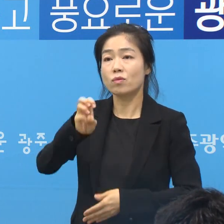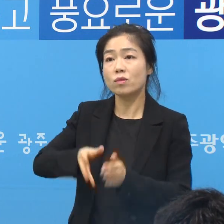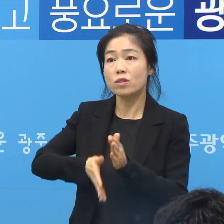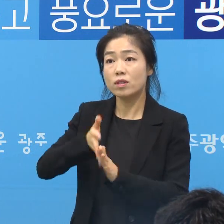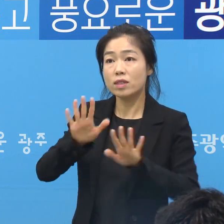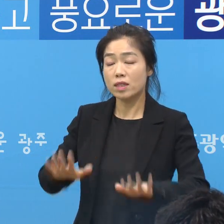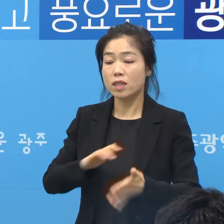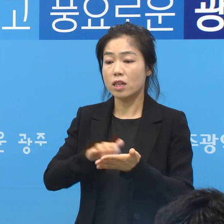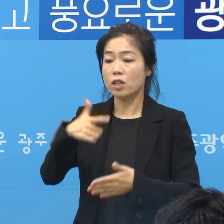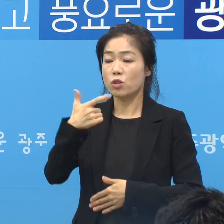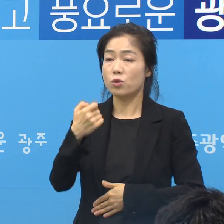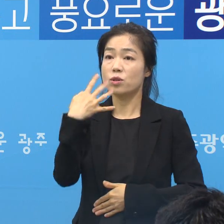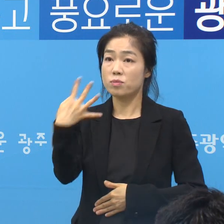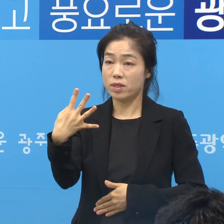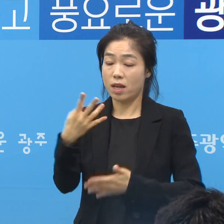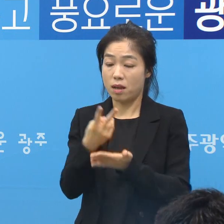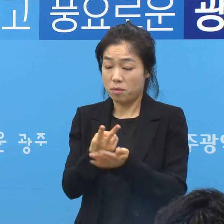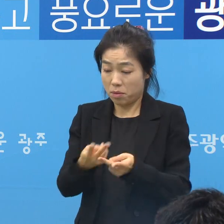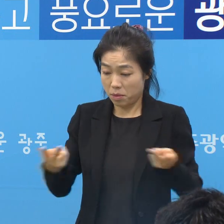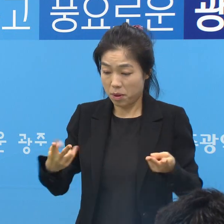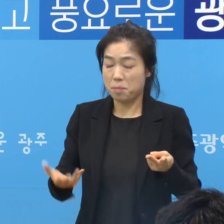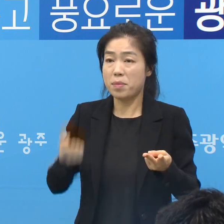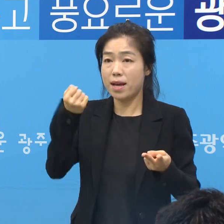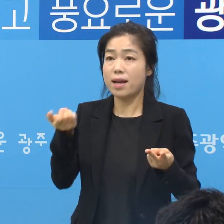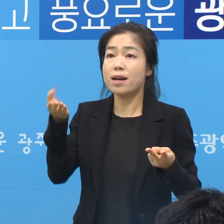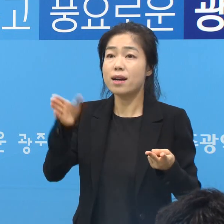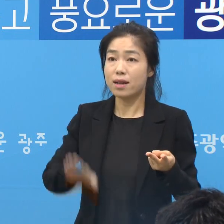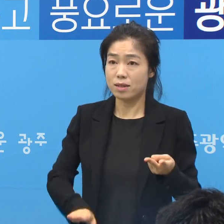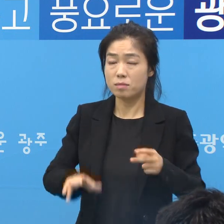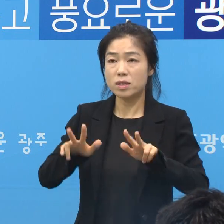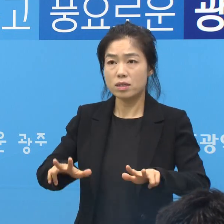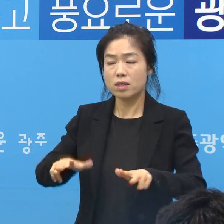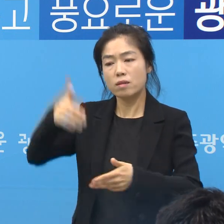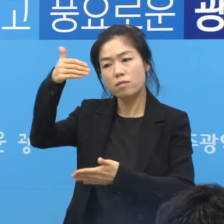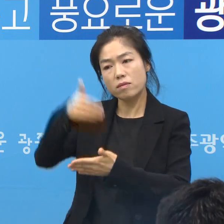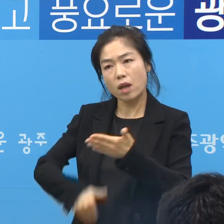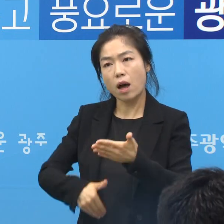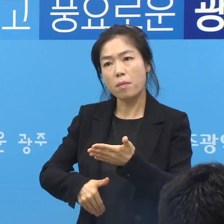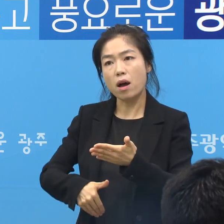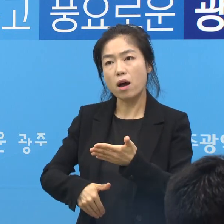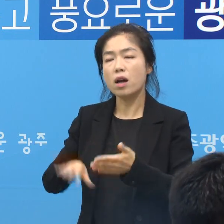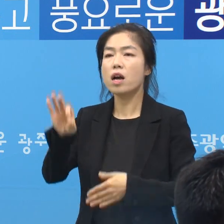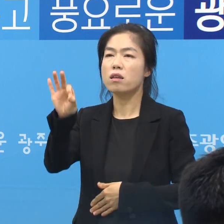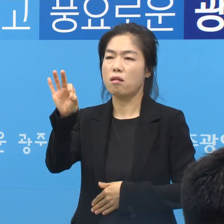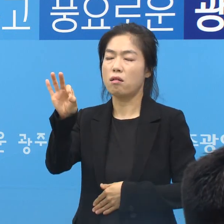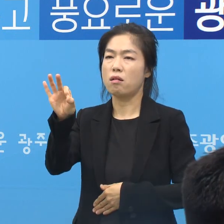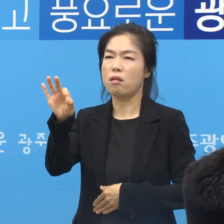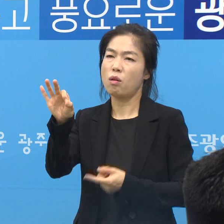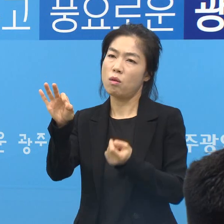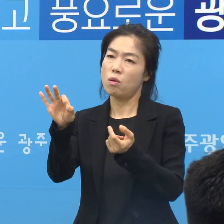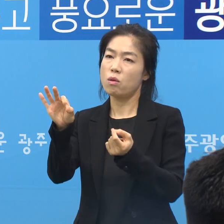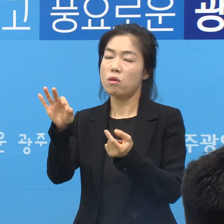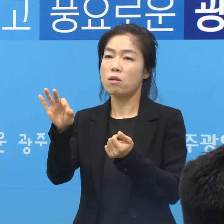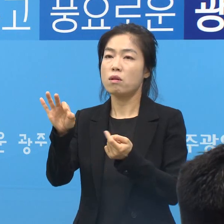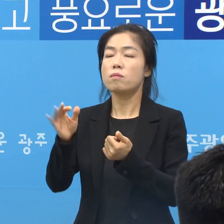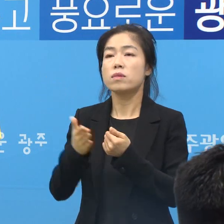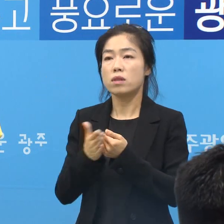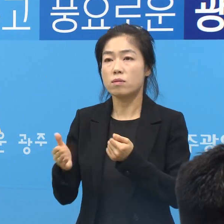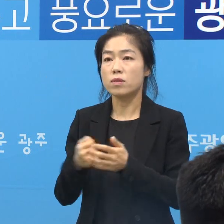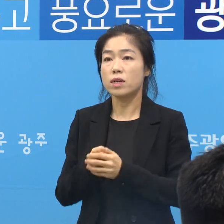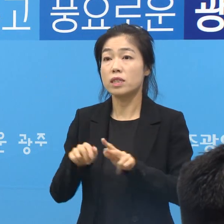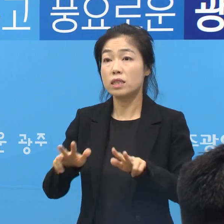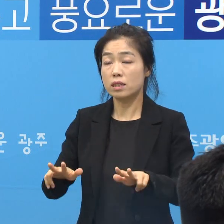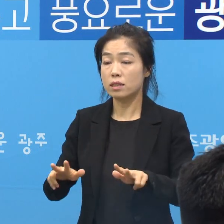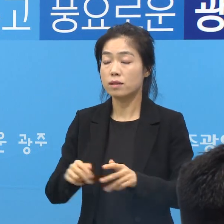시는 64병상을 가지고 있습니다만 현재 잔여 병상이 10개에 불과합니다.